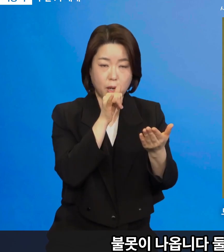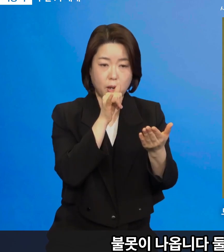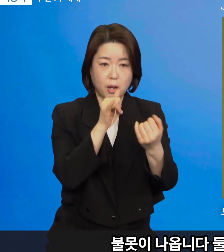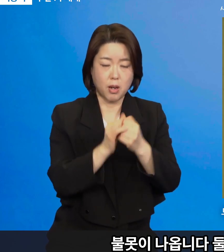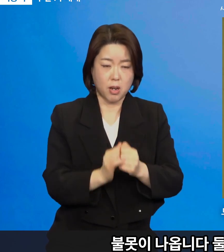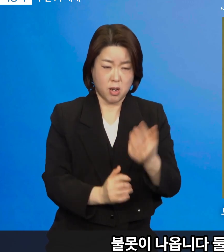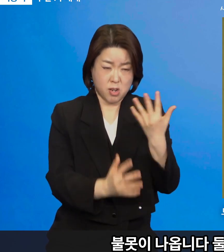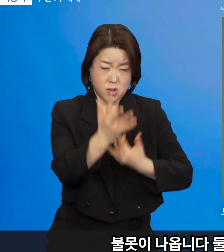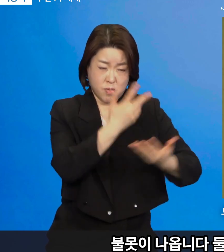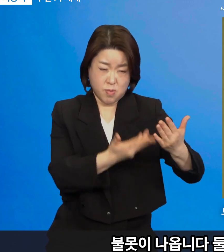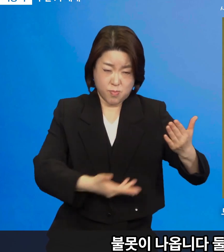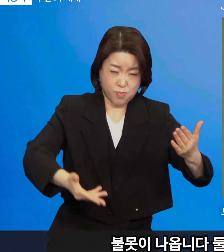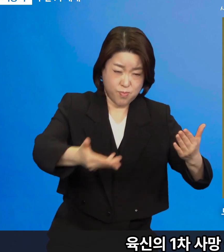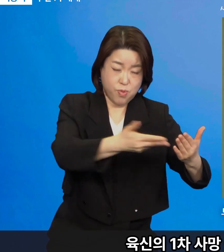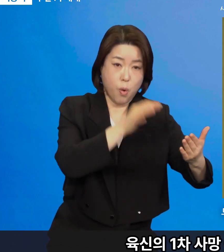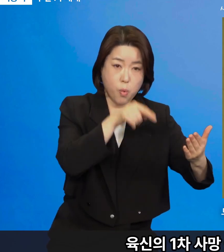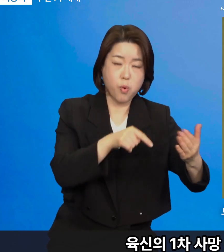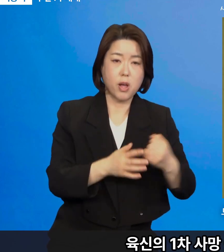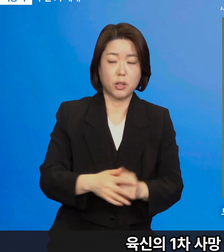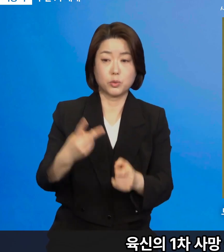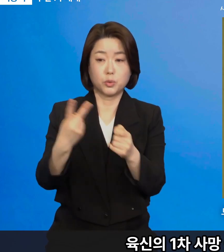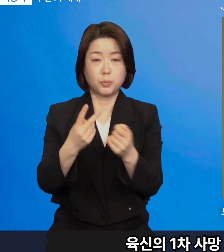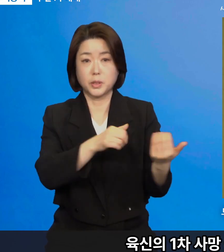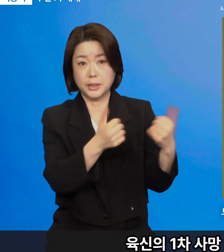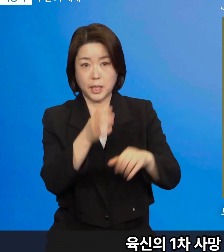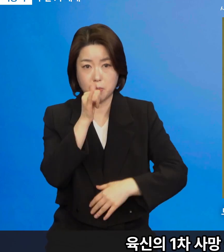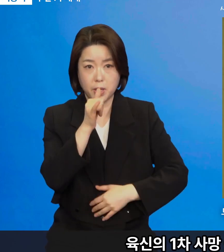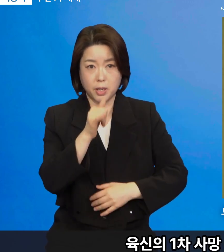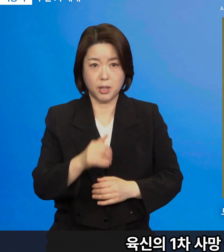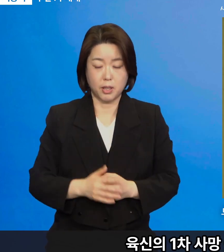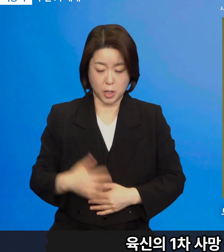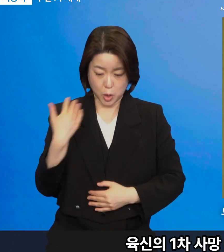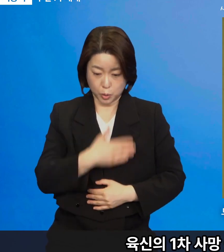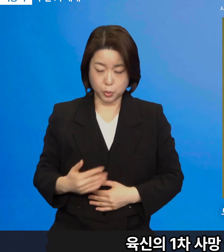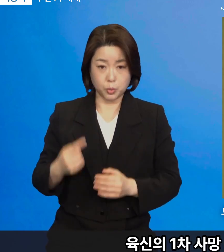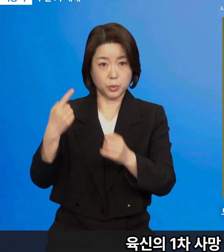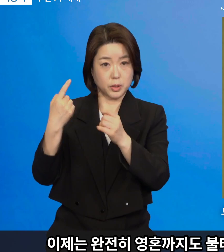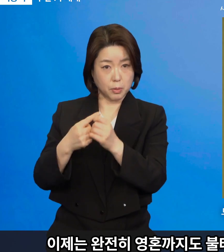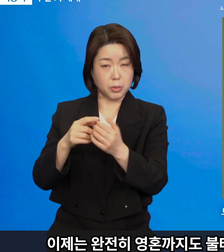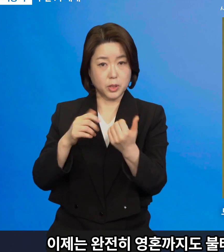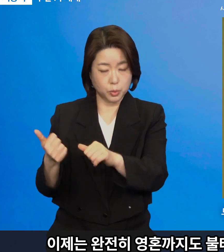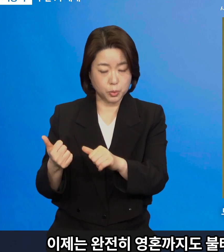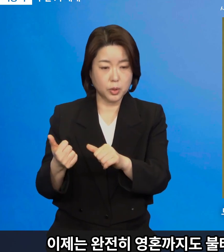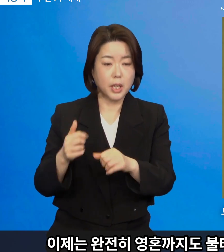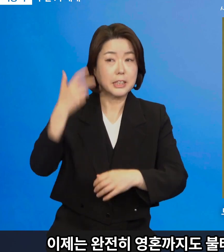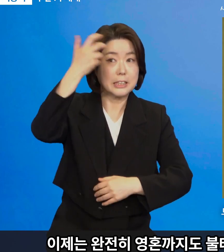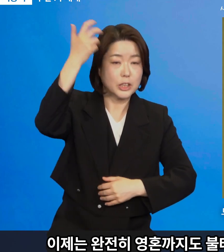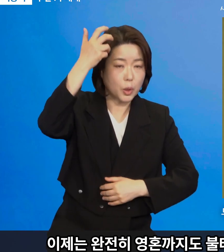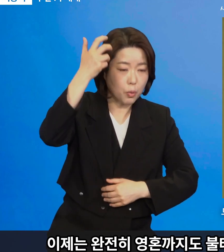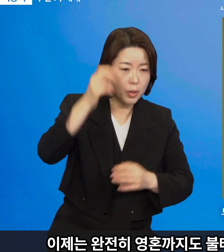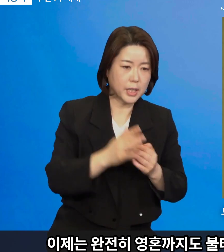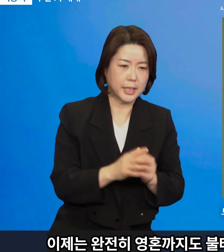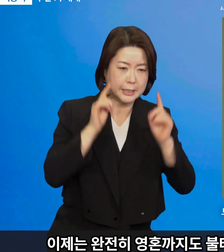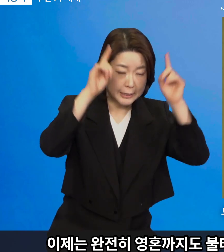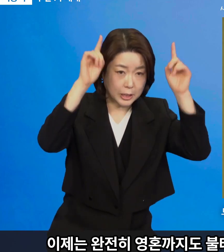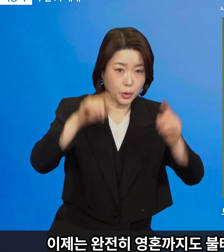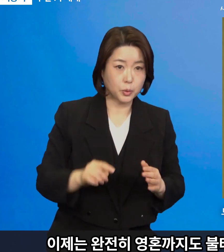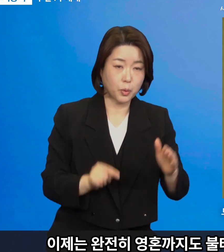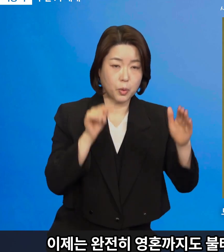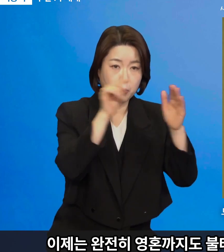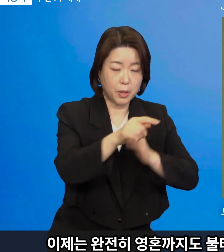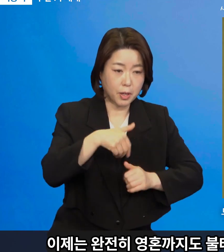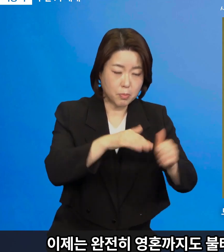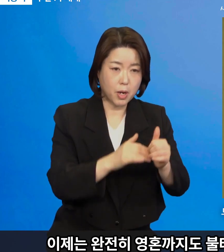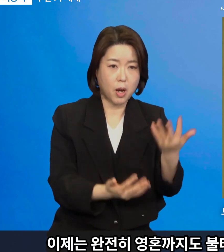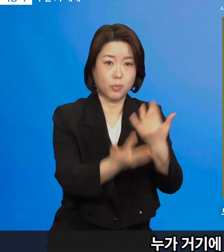나옵니다. 둘째 사망이 있다고요. 육신의 1차 사망 이후에 둘째 사망, 이제는 완전히 영혼까지도